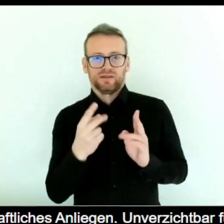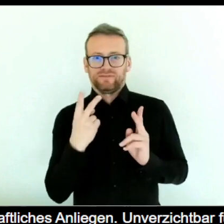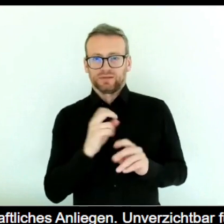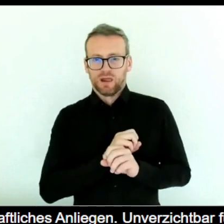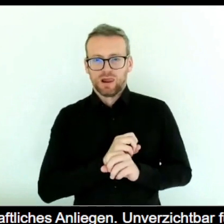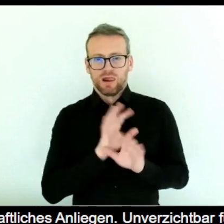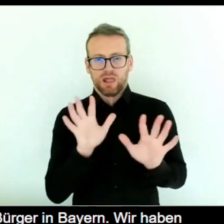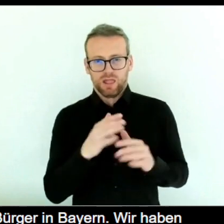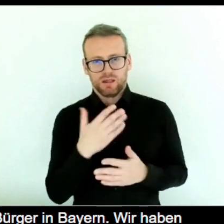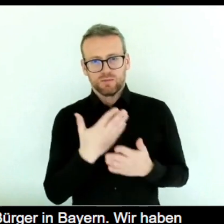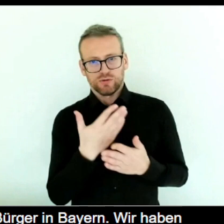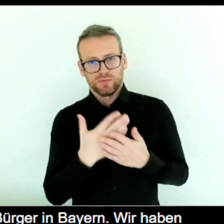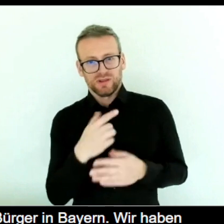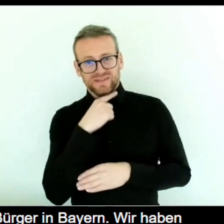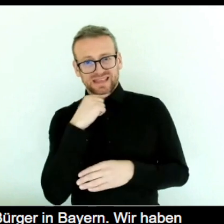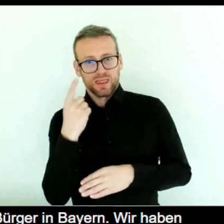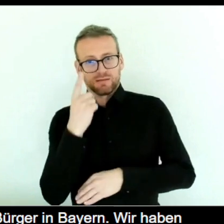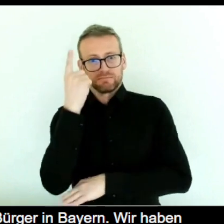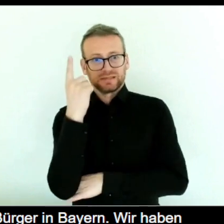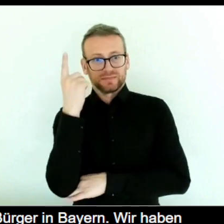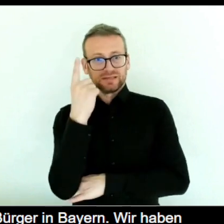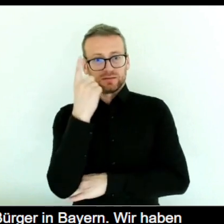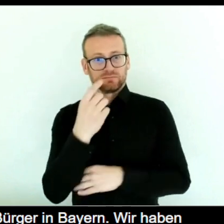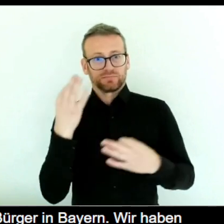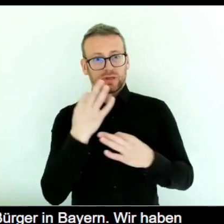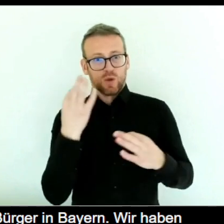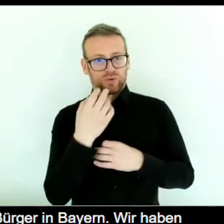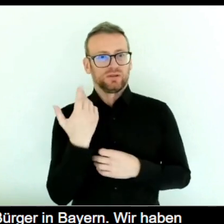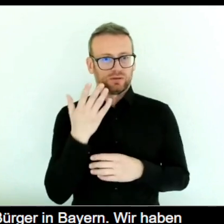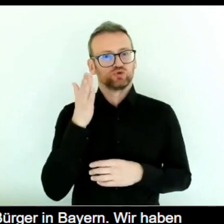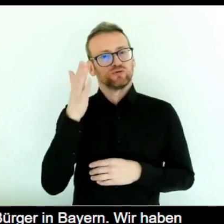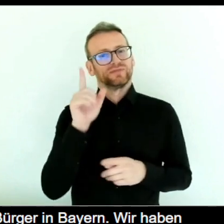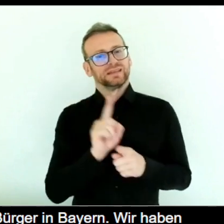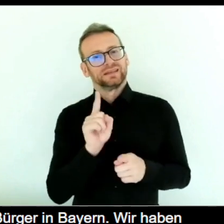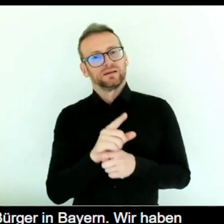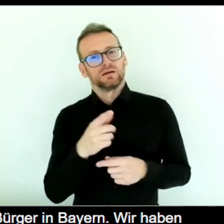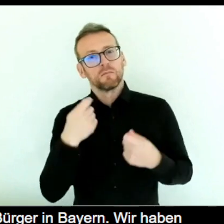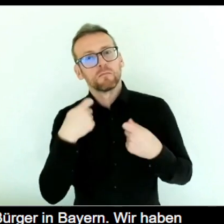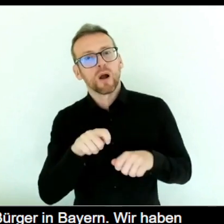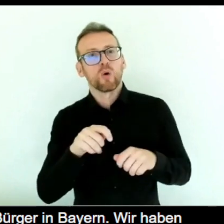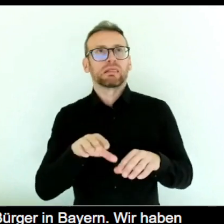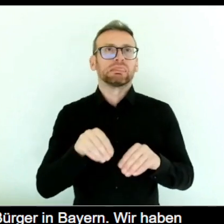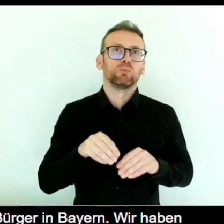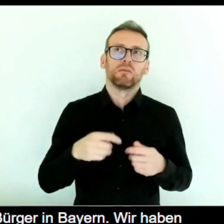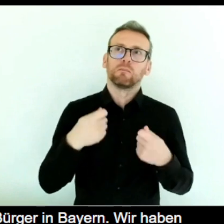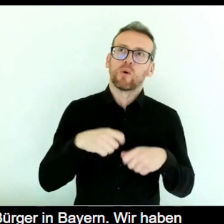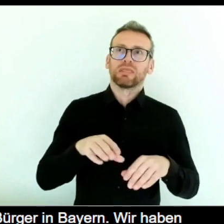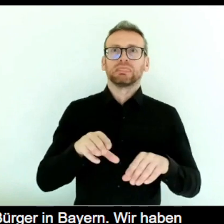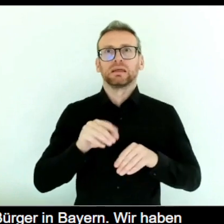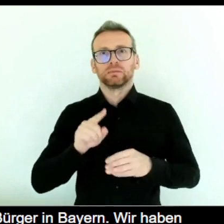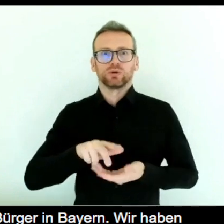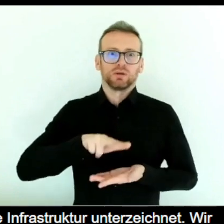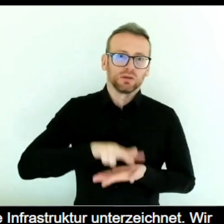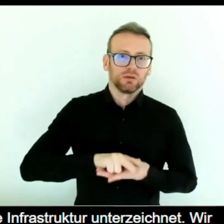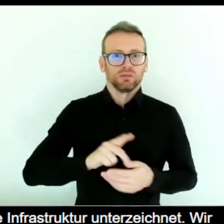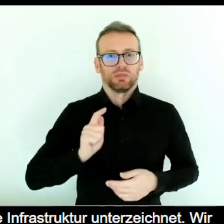alle Masken, die nur temporär für maximal zwei Jahre aufgestellt werden. Und damit wollen wir ermöglichen, dass bestehende Versorgungslücken